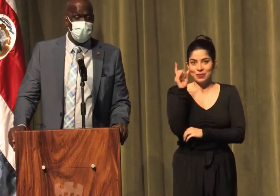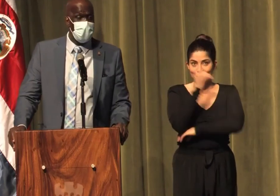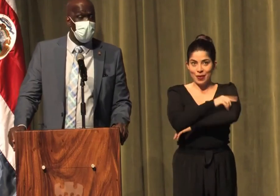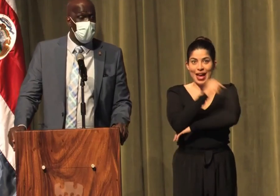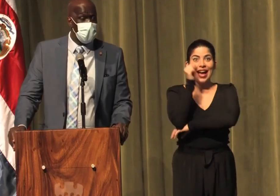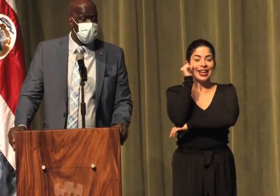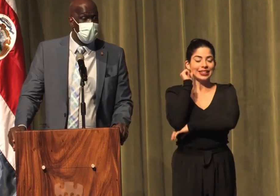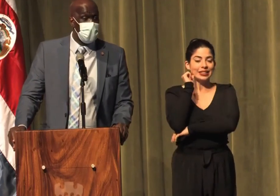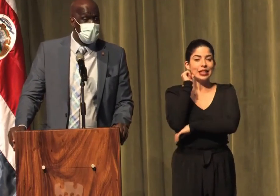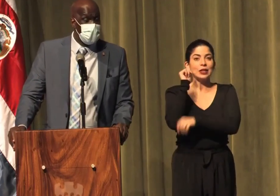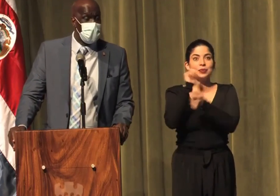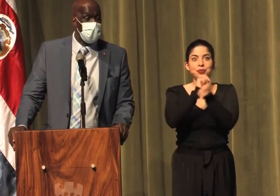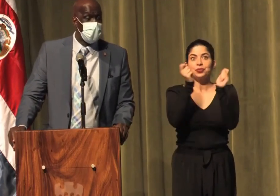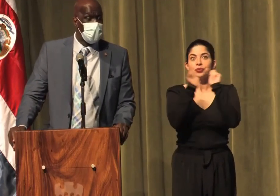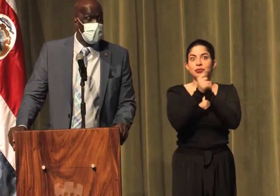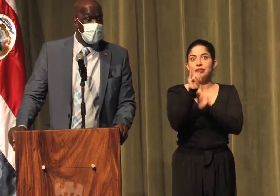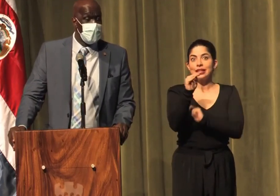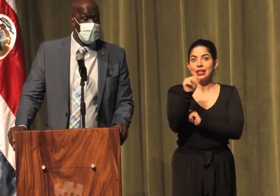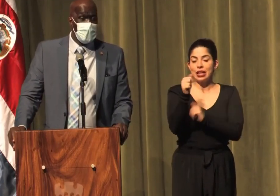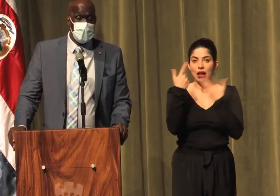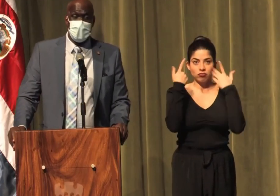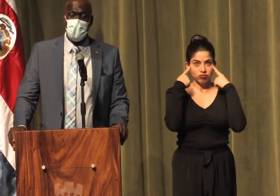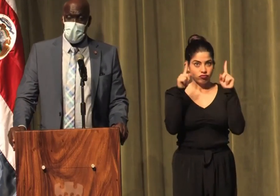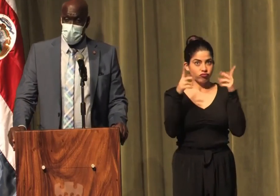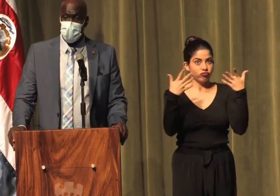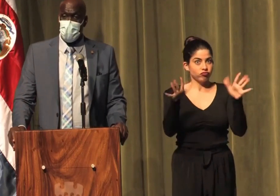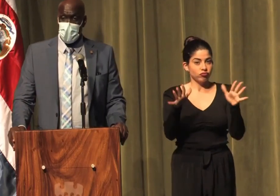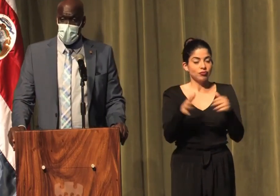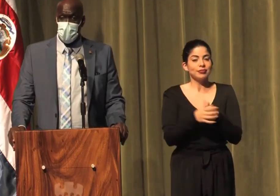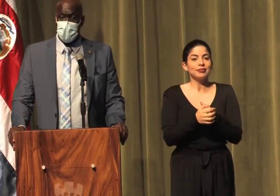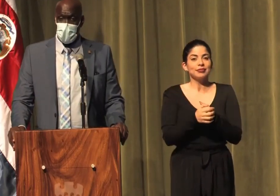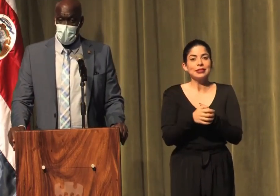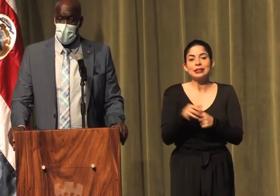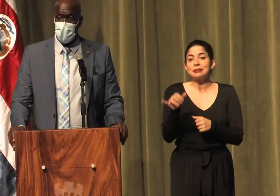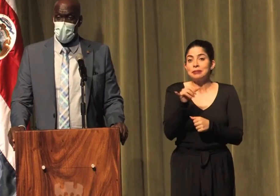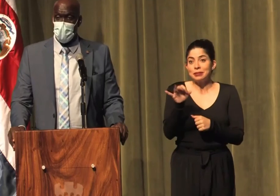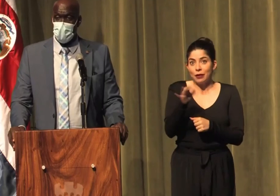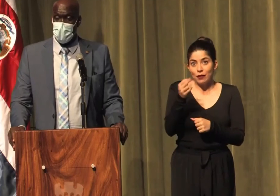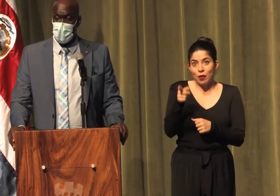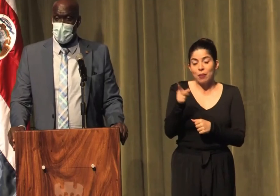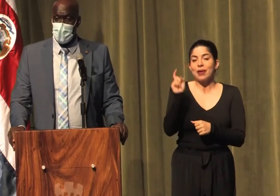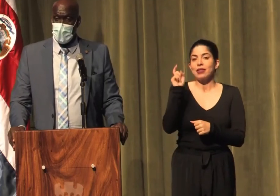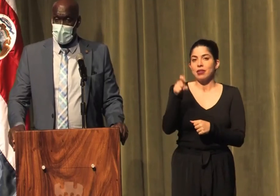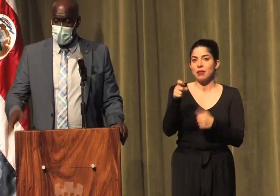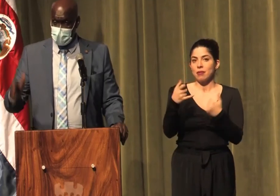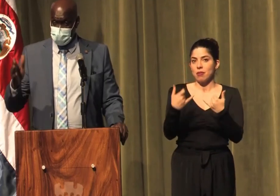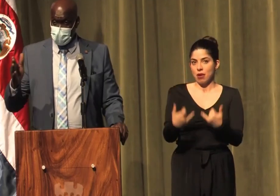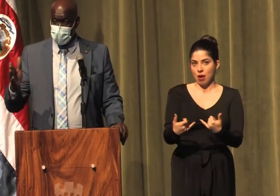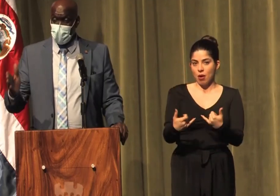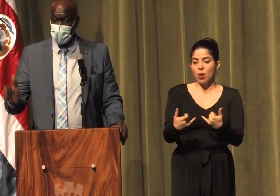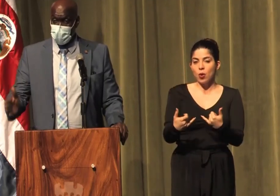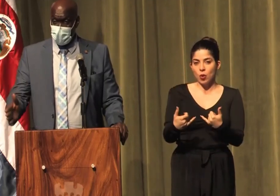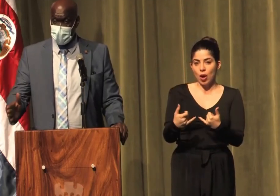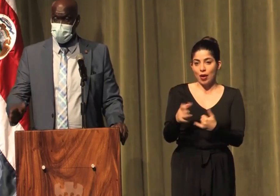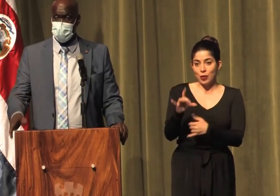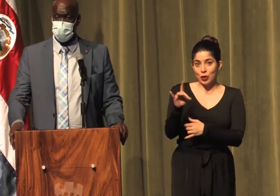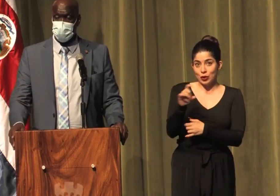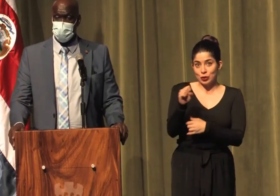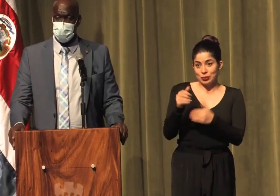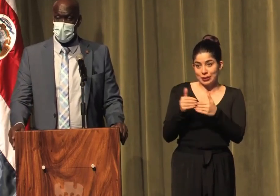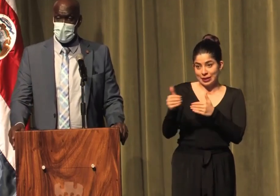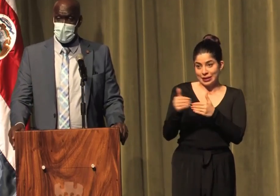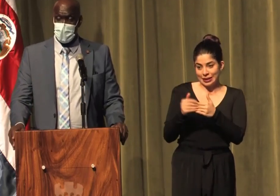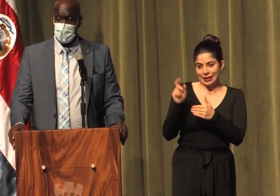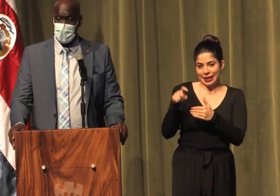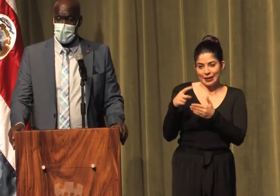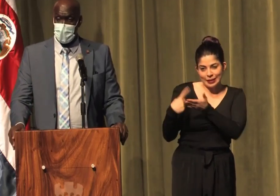la transformación del INA, debemos ponernos de acuerdo en estos 8 meses